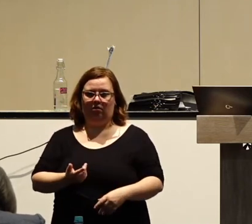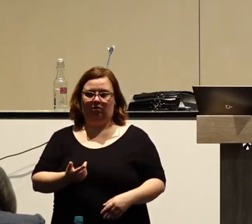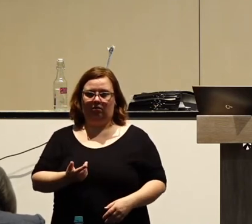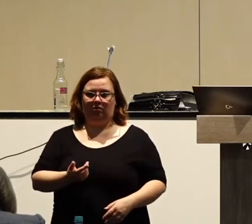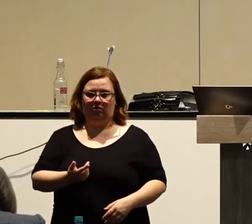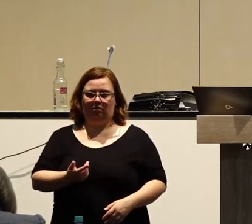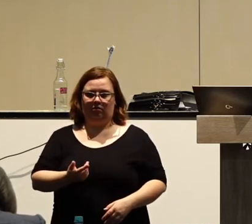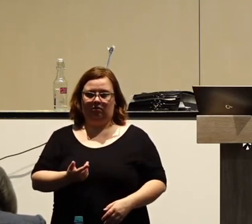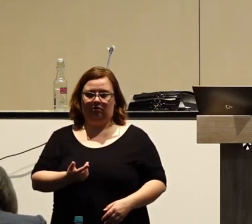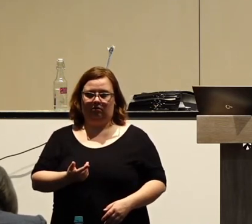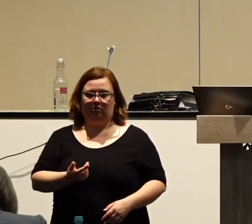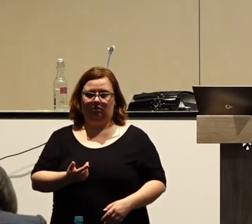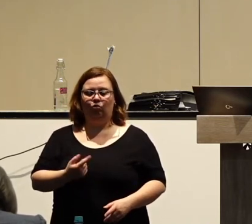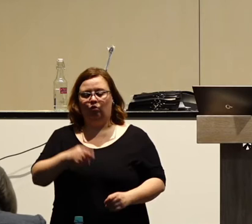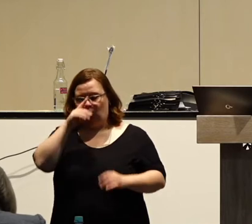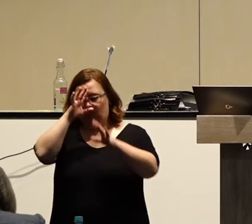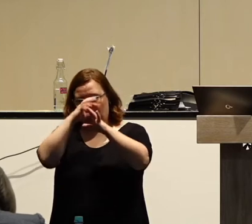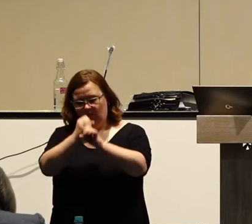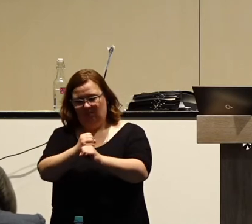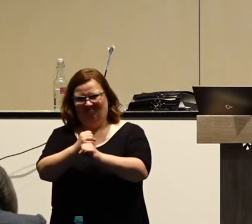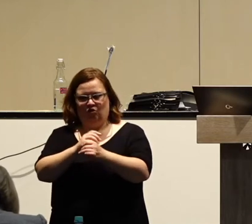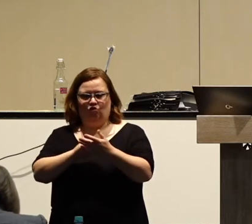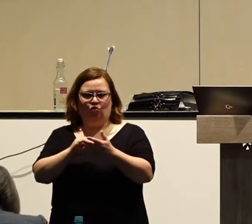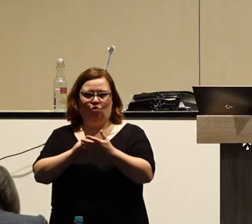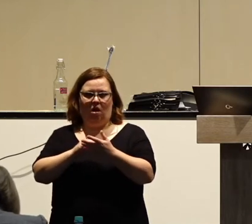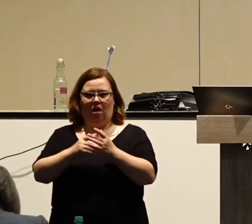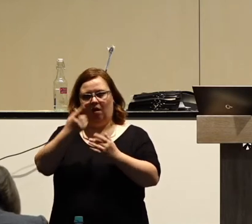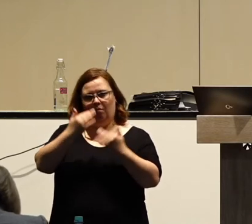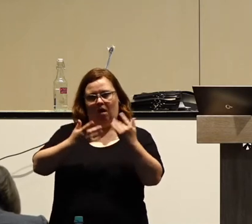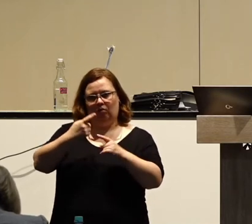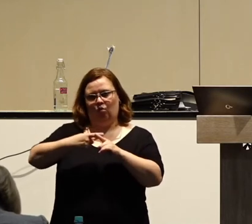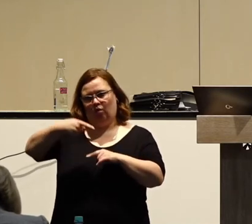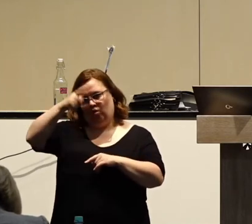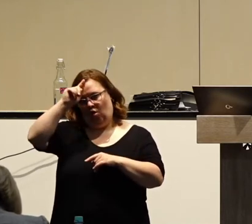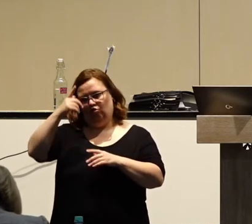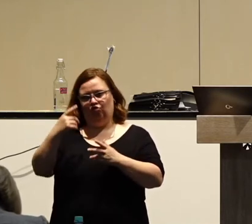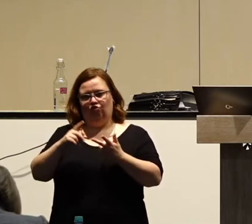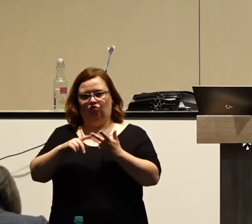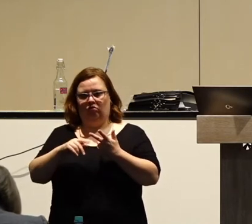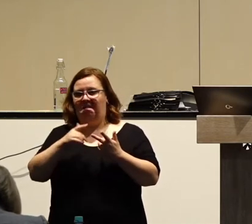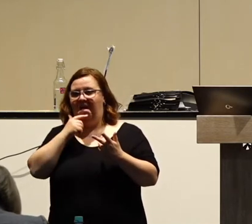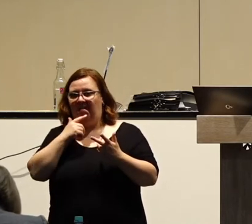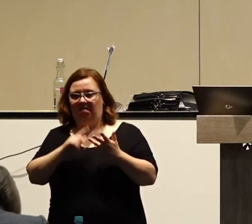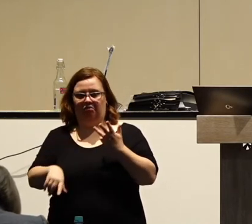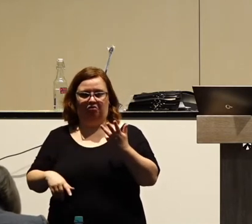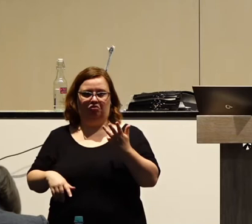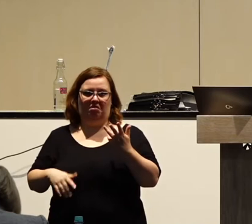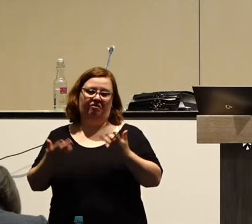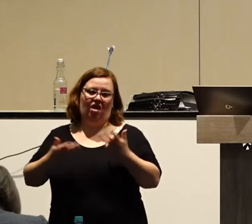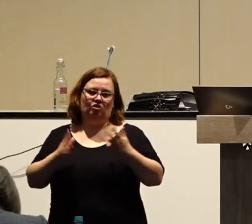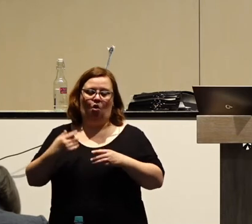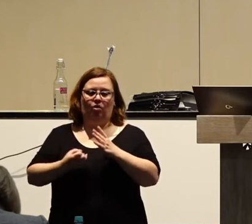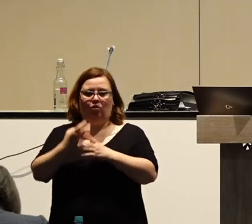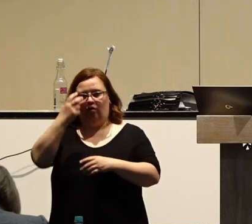ganz ausfallen. Wir konzentrieren uns in den Schulen auf Mathe, Deutsch, Englisch, vielleicht noch